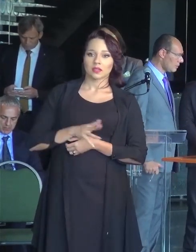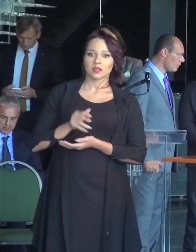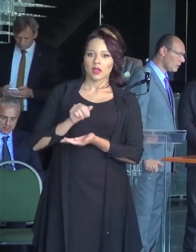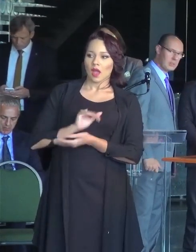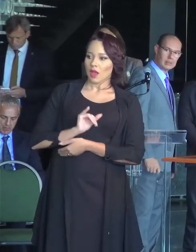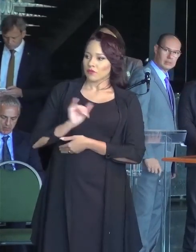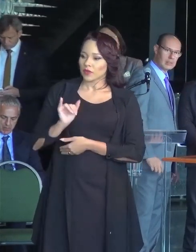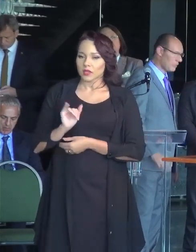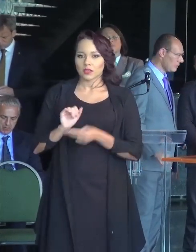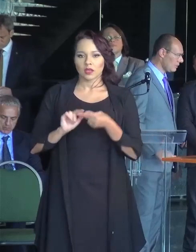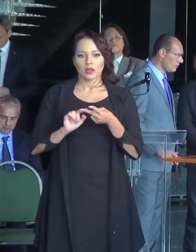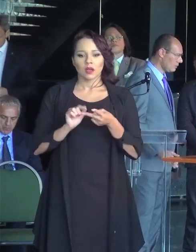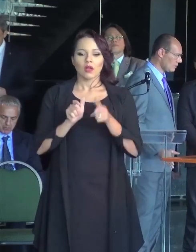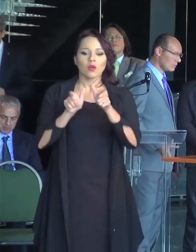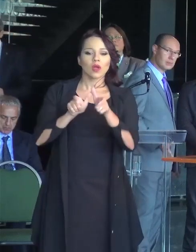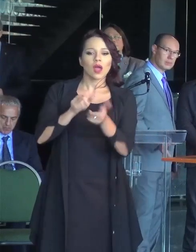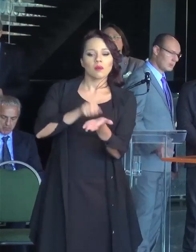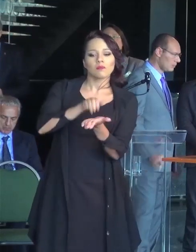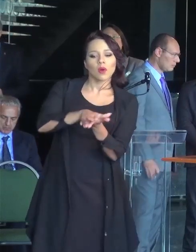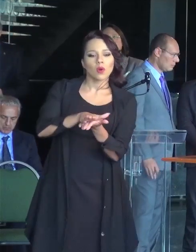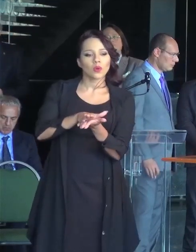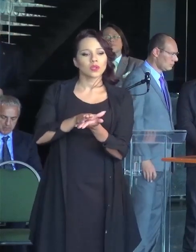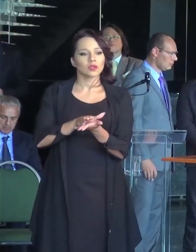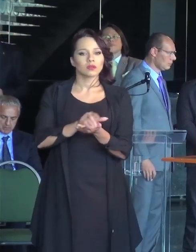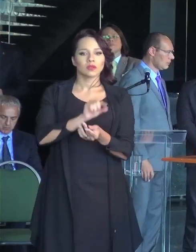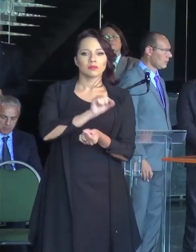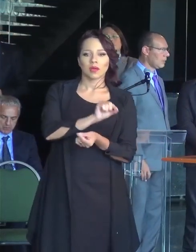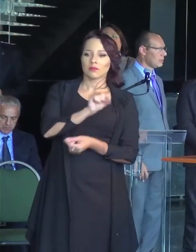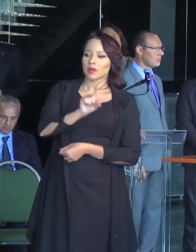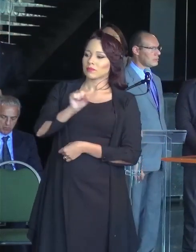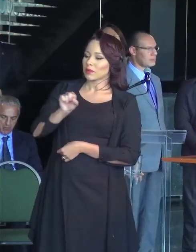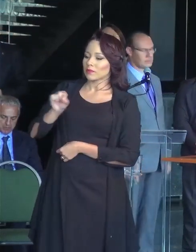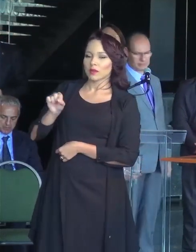aqui se aplica a multa, aqui, enfim. Nós temos aqui